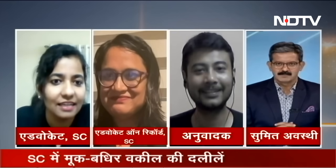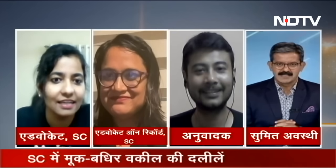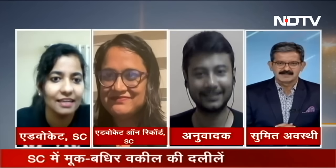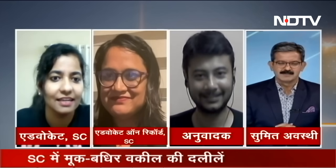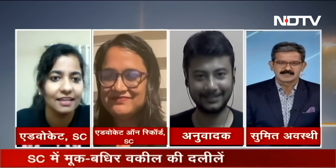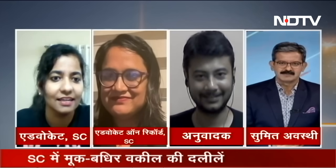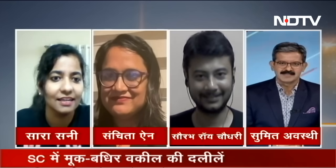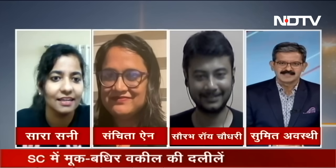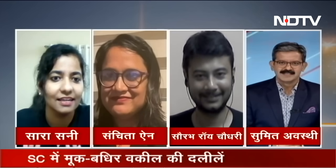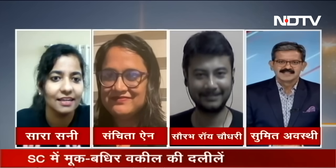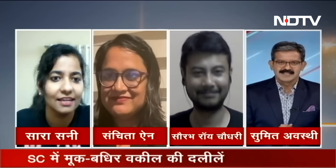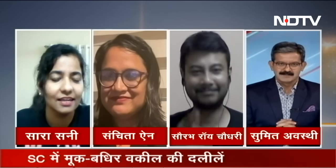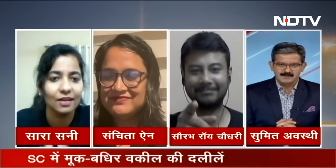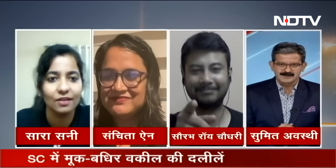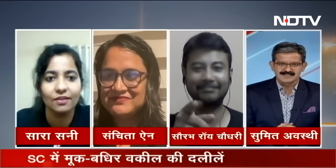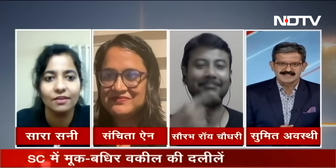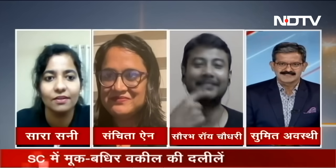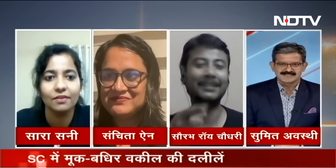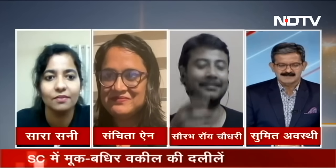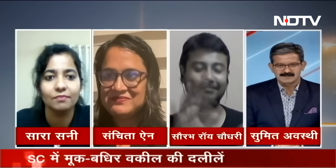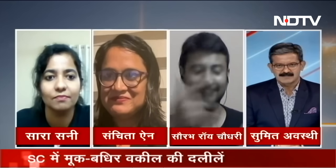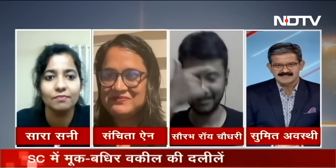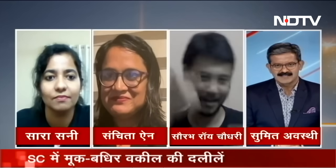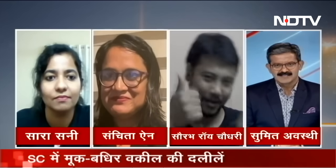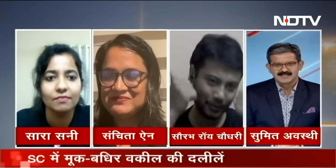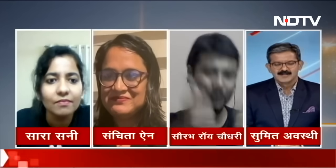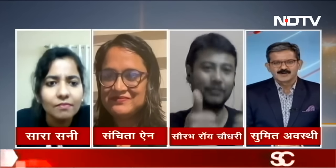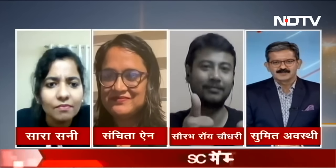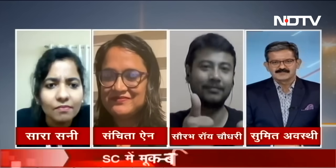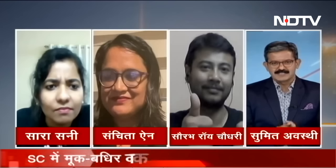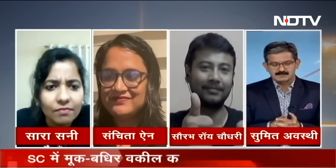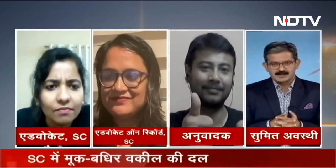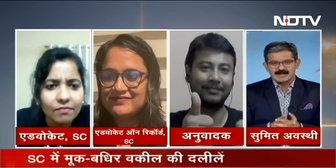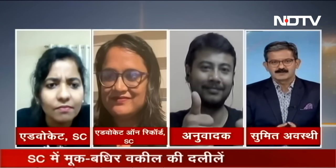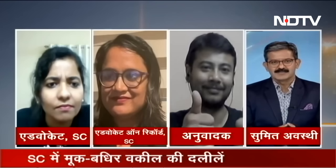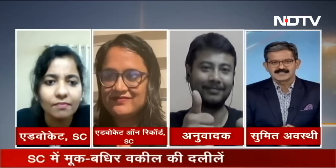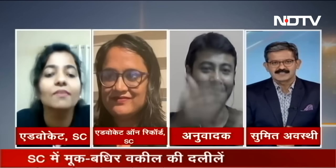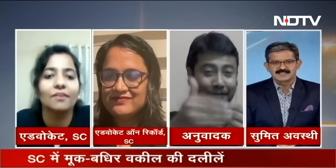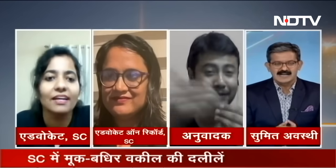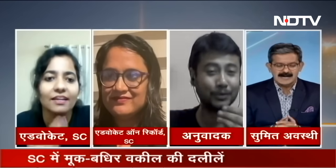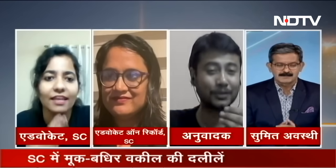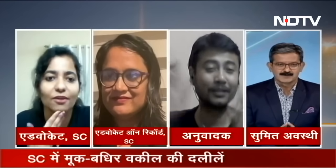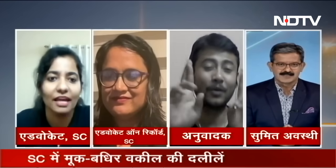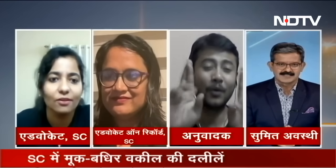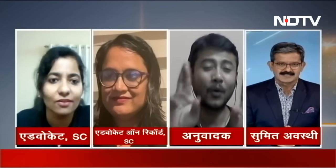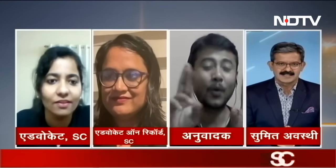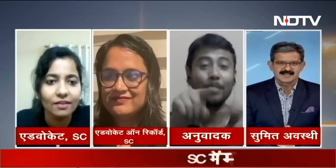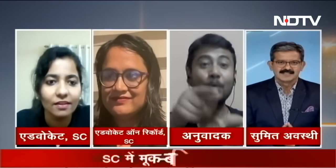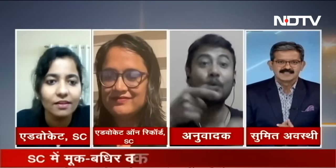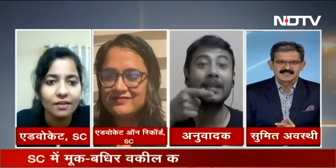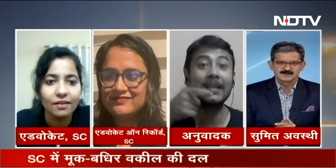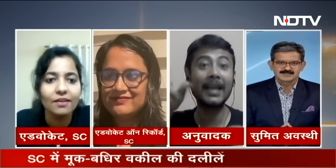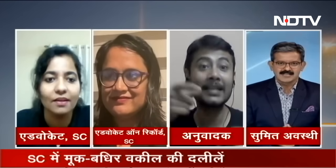और बड़े बड़े मुकदमे लड़ें, इम्पॉर्टेंट केसेस आपके पास आएं, और इस प्रोग्राम को देखकर, आपको देखकर